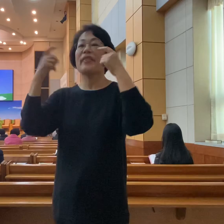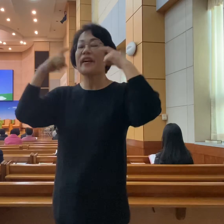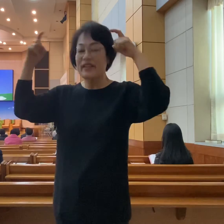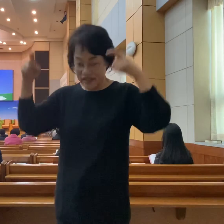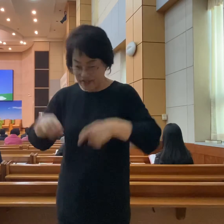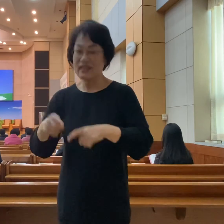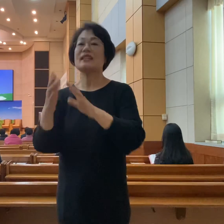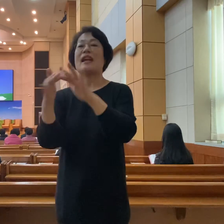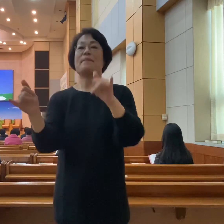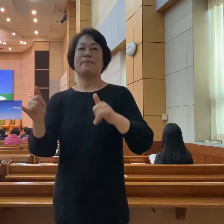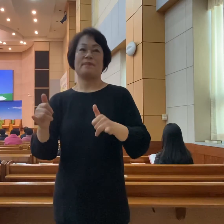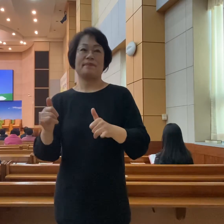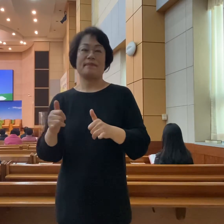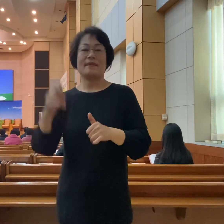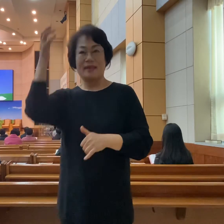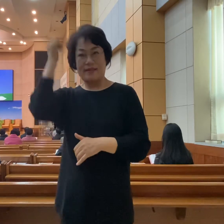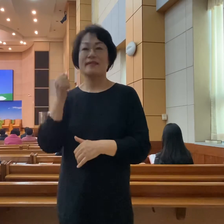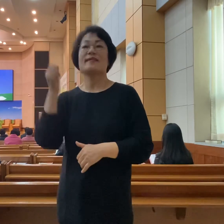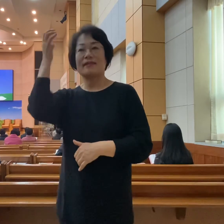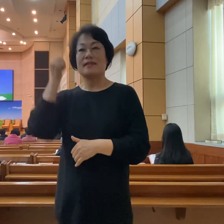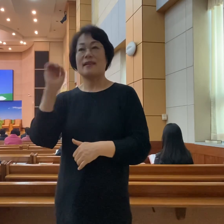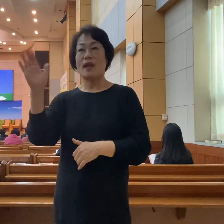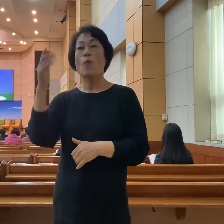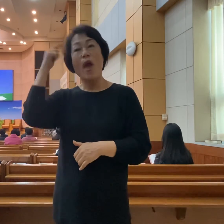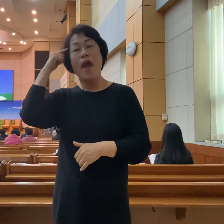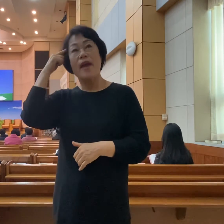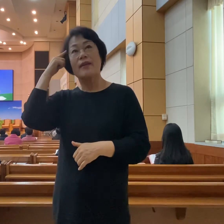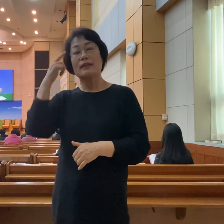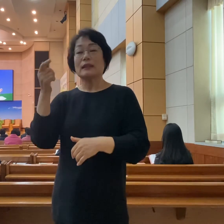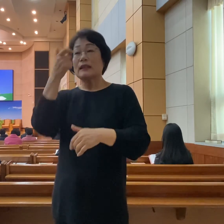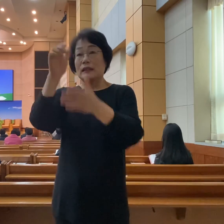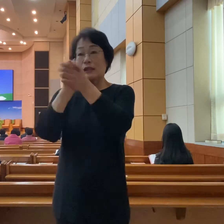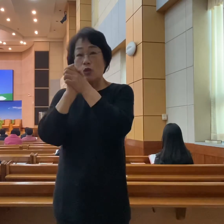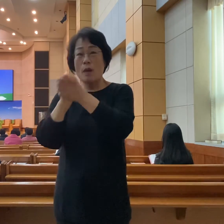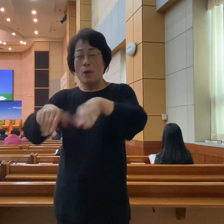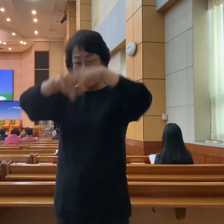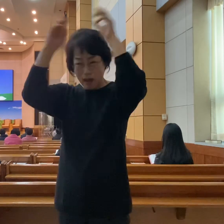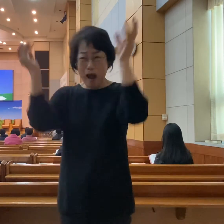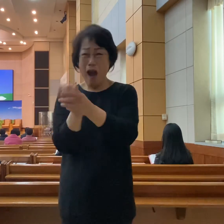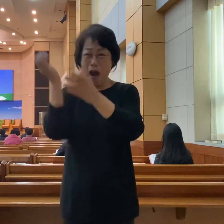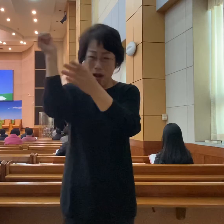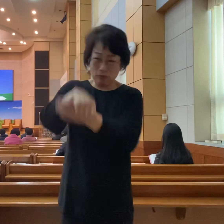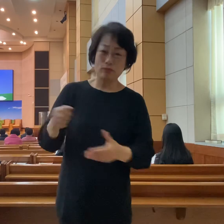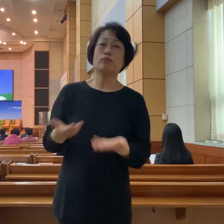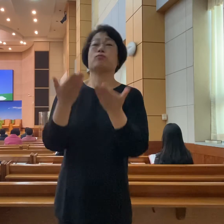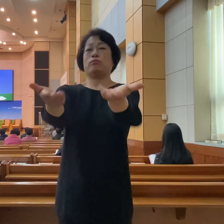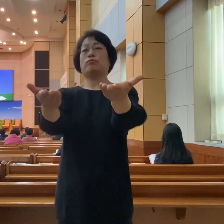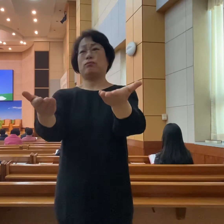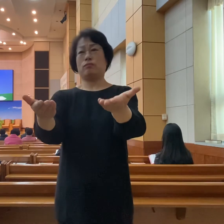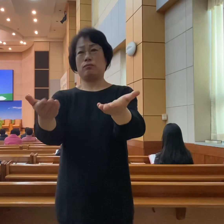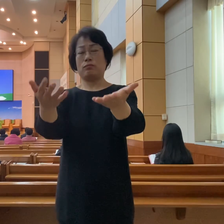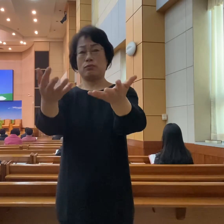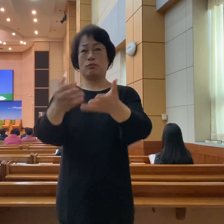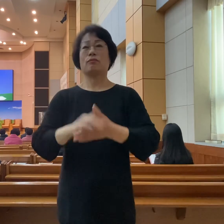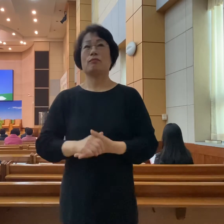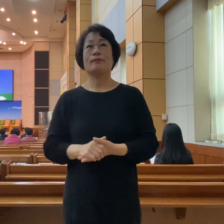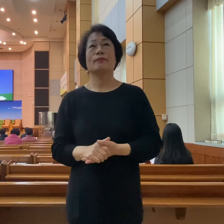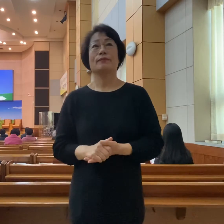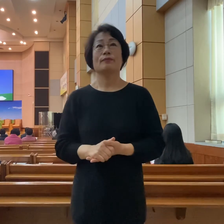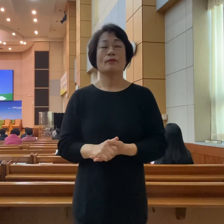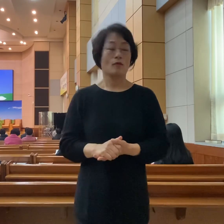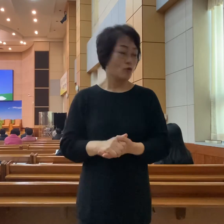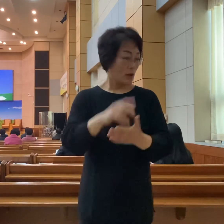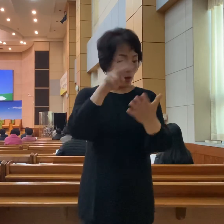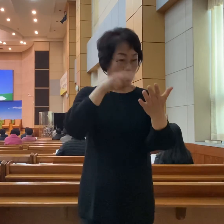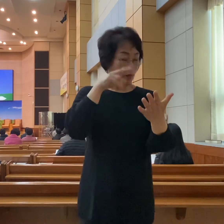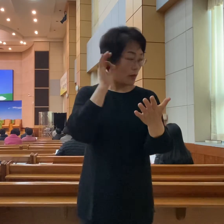자가 없다는 것을 기억해야 돼요. 왜? 기도하면은 응답을 받는데 우리가